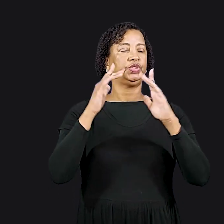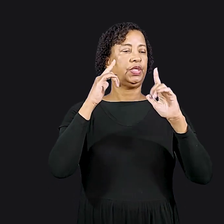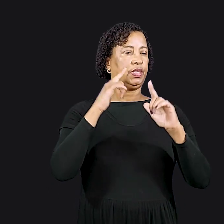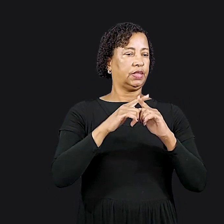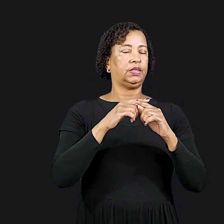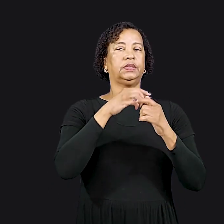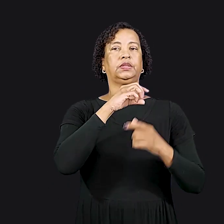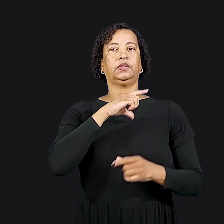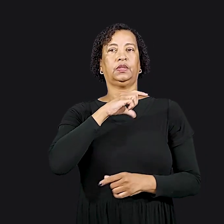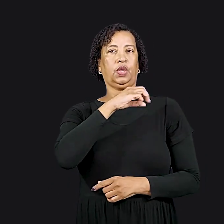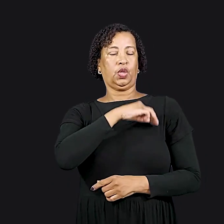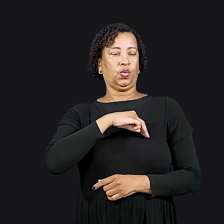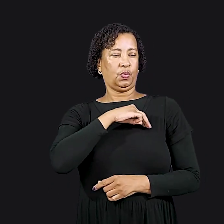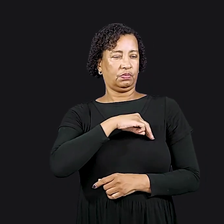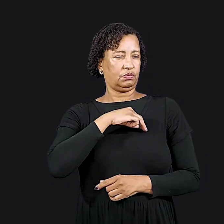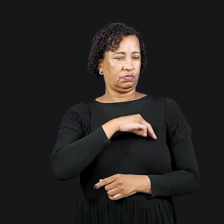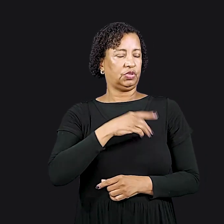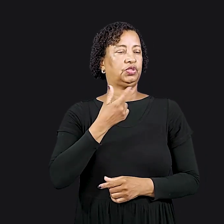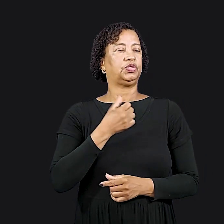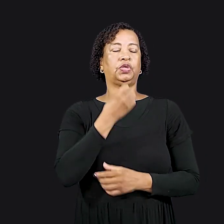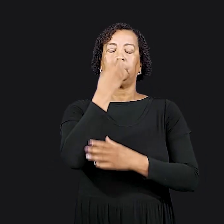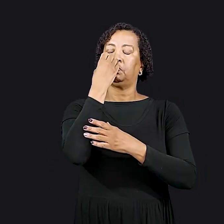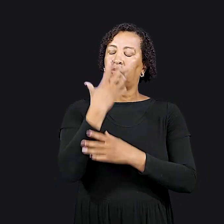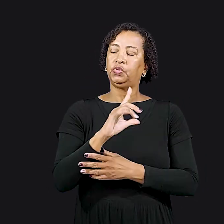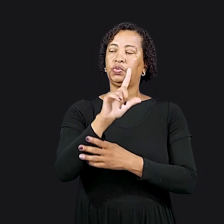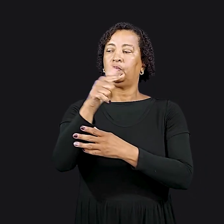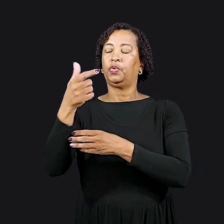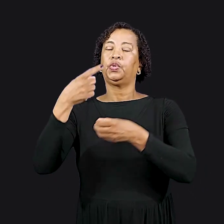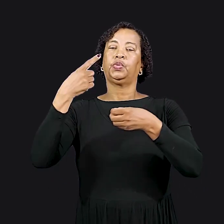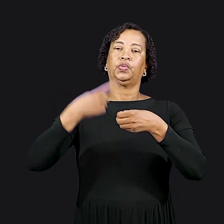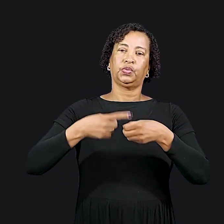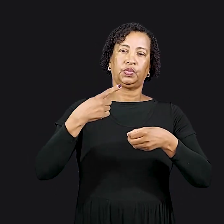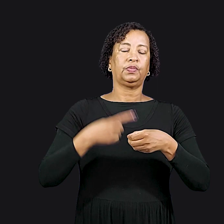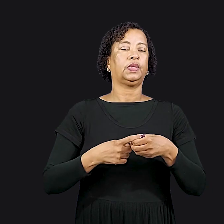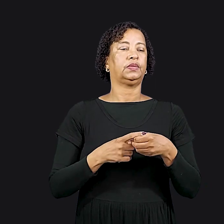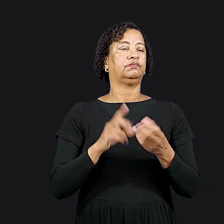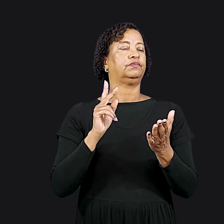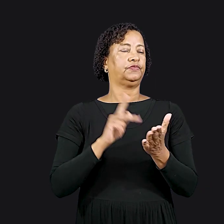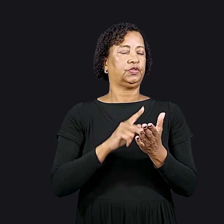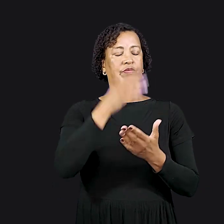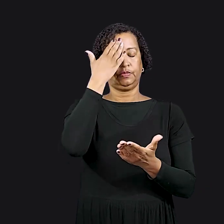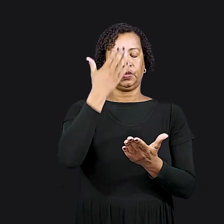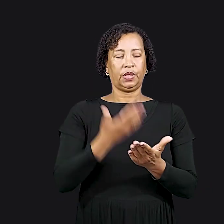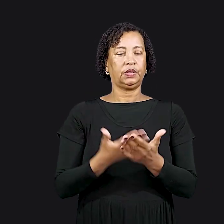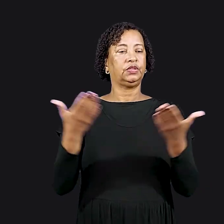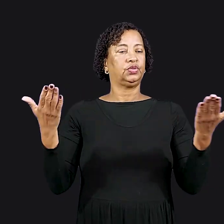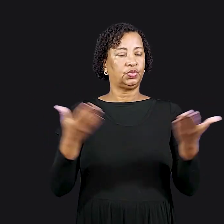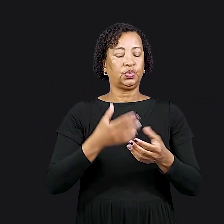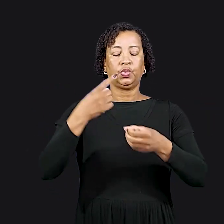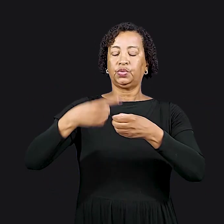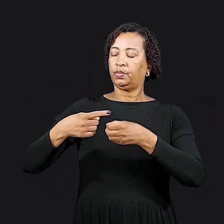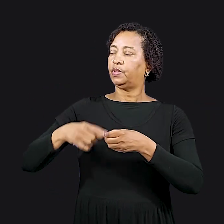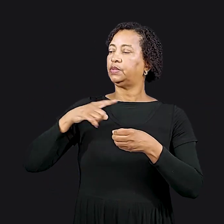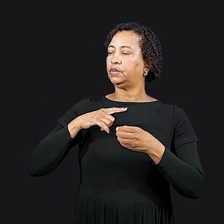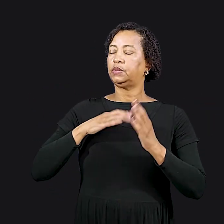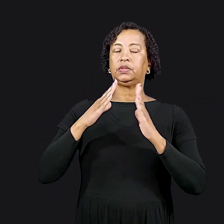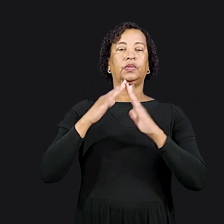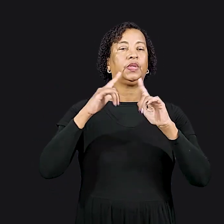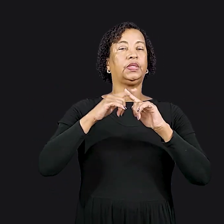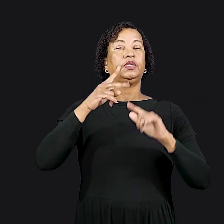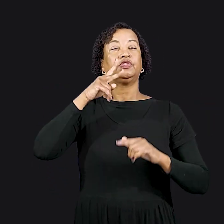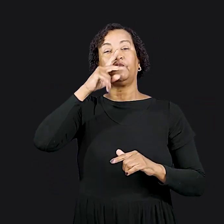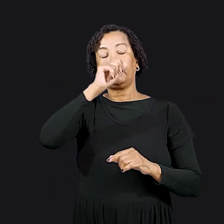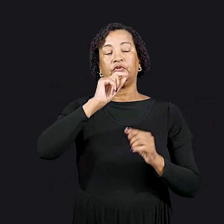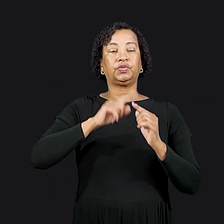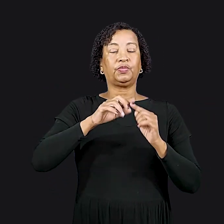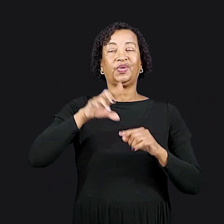igreja exerce um ministério muito frutífero em outro bairro. Sinceramente, creio que hoje esse bairro tem uma igreja